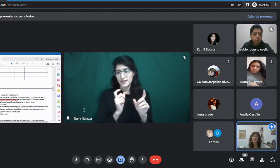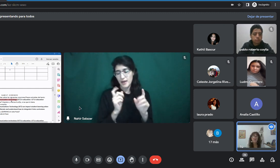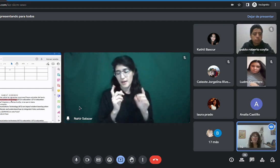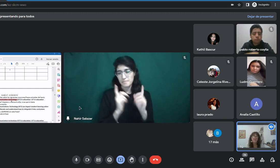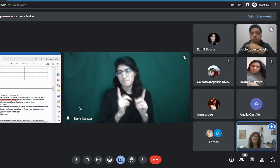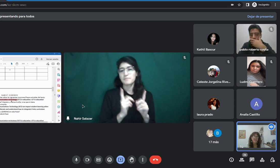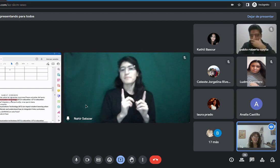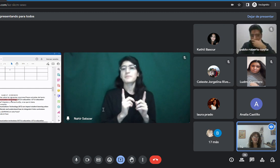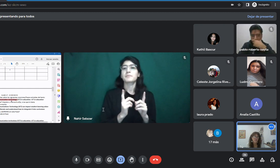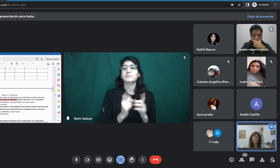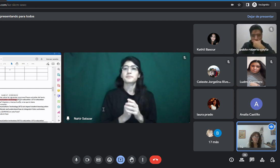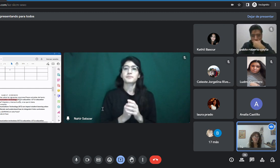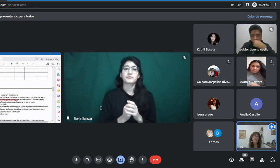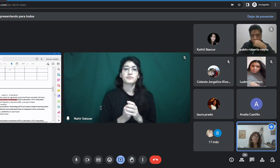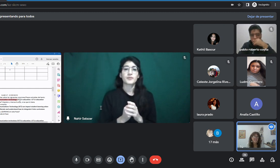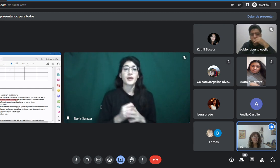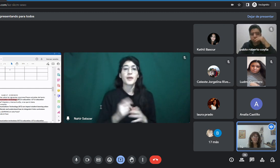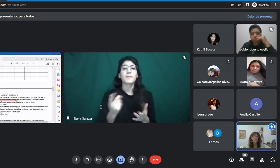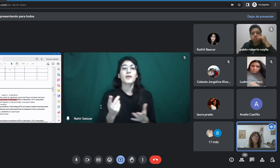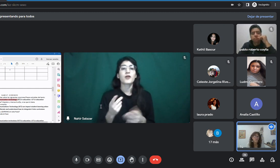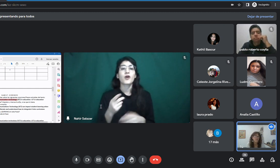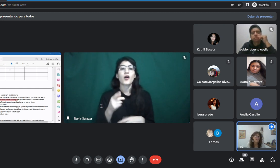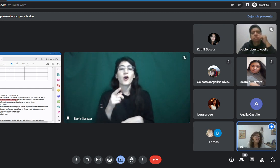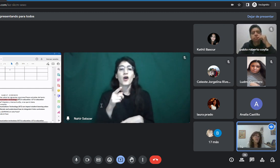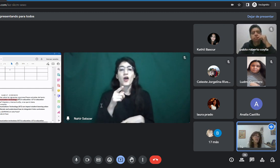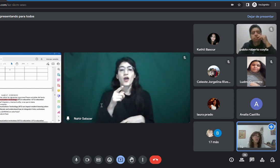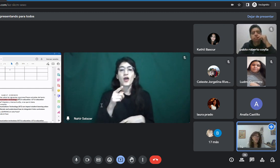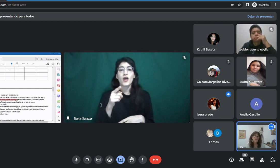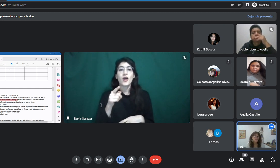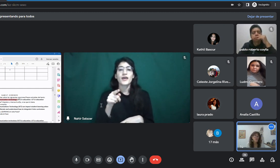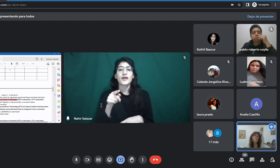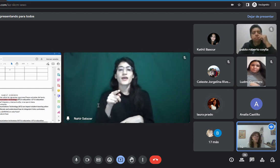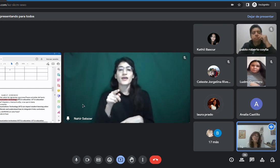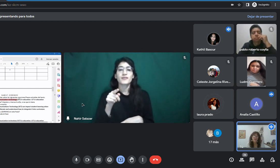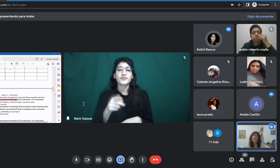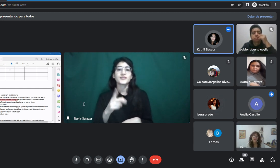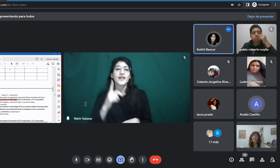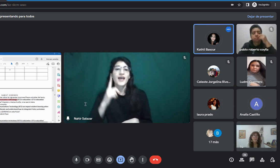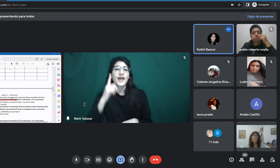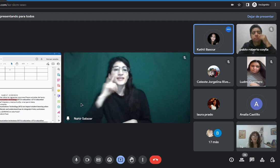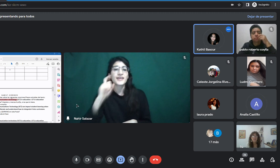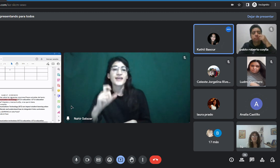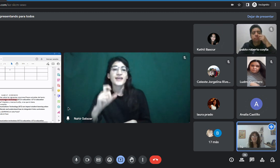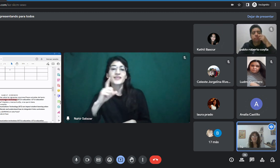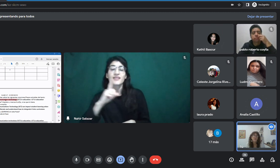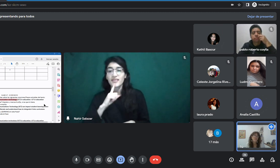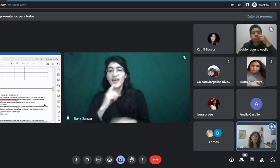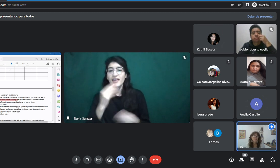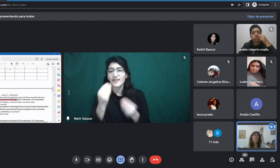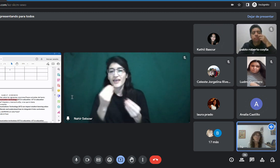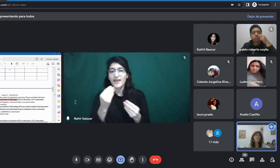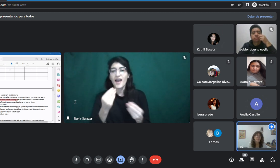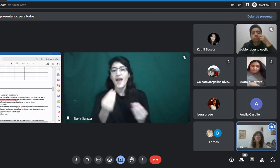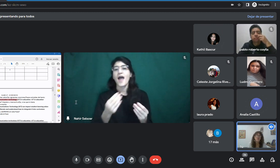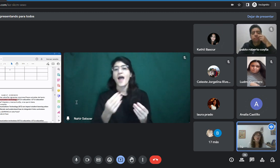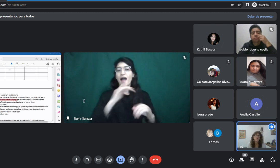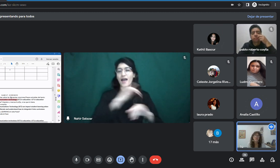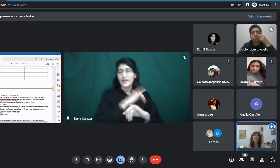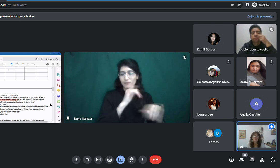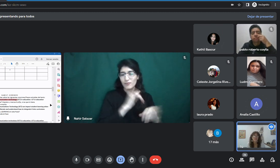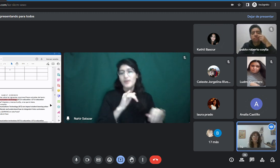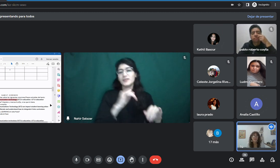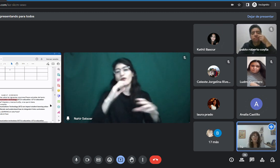corresponde TIC, corresponde esta sigla, corresponde a TIC. Entonces, por eso decimos información y comunicación y no